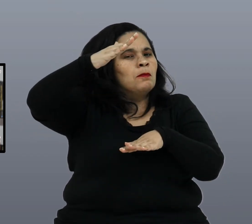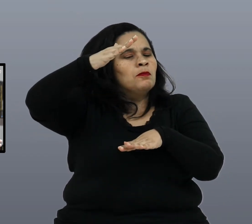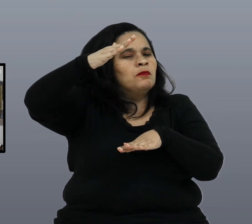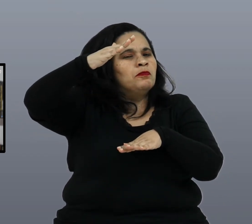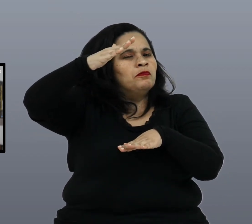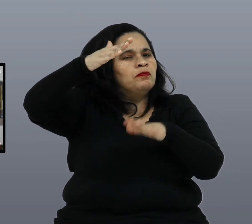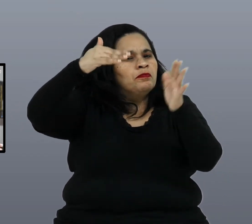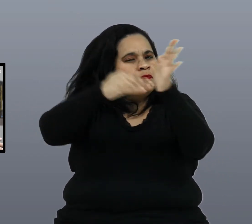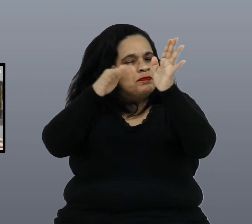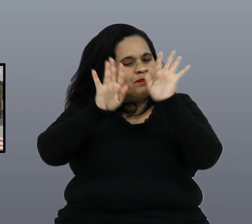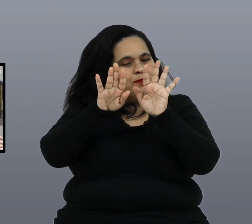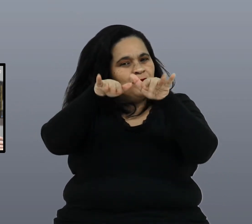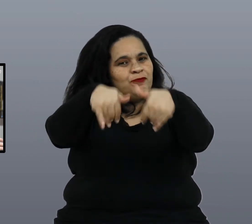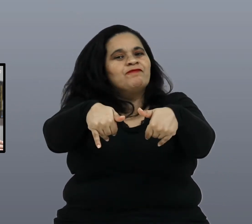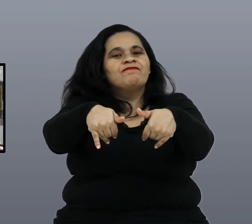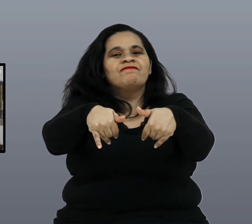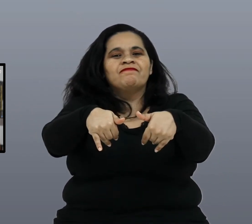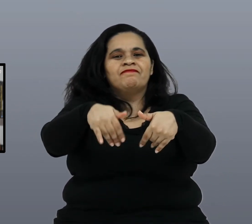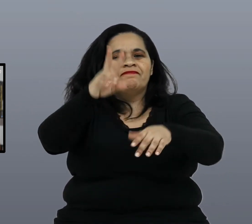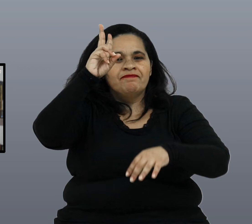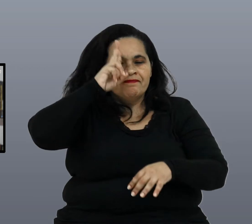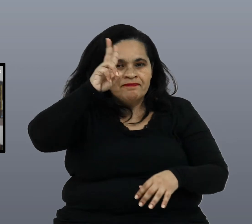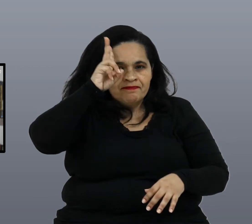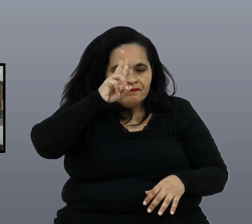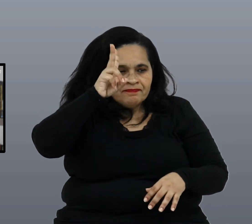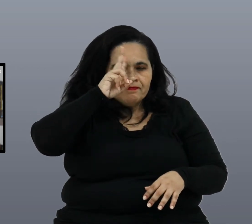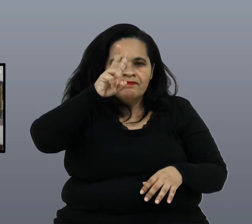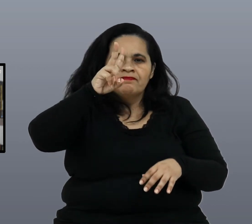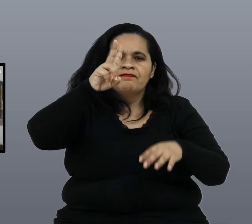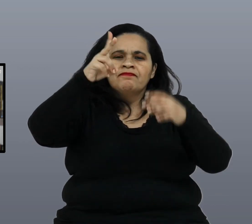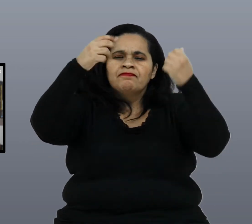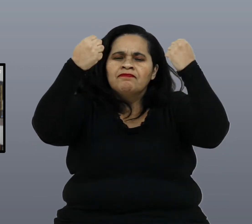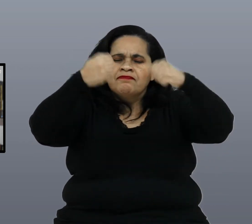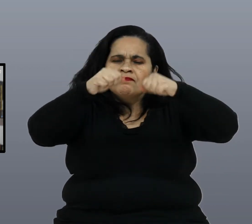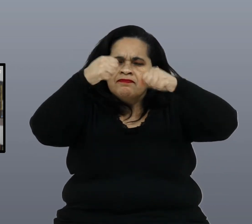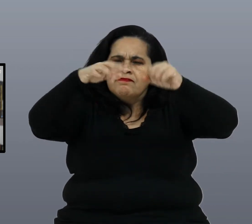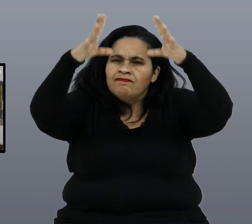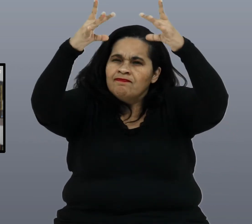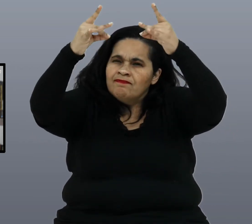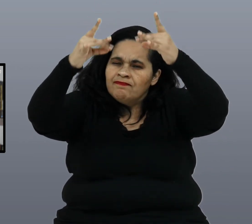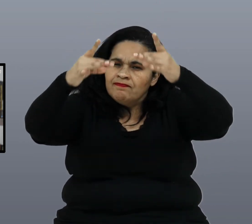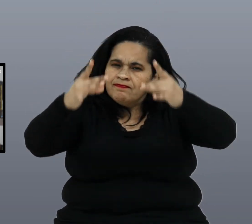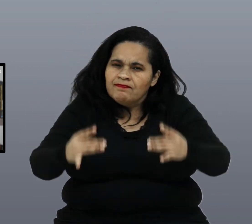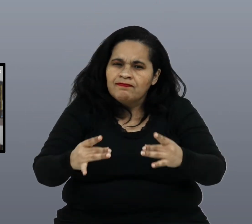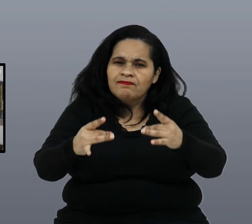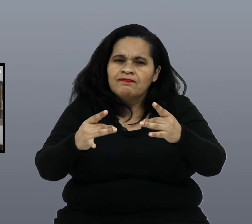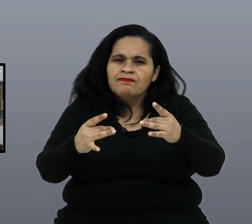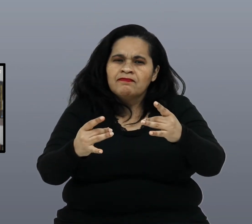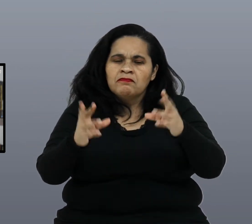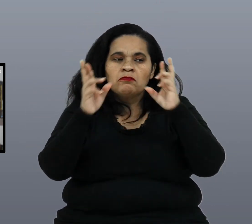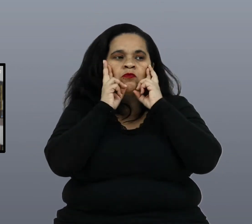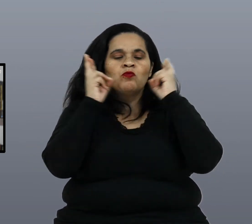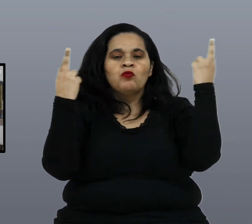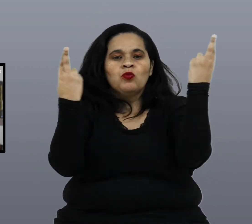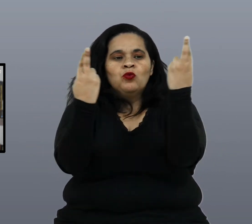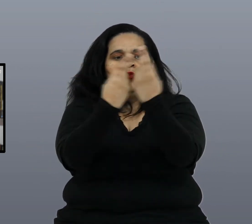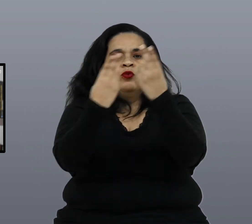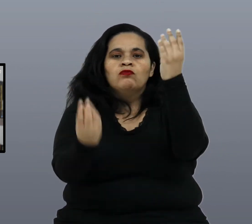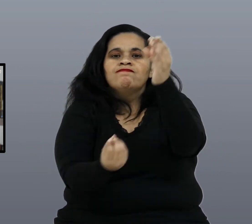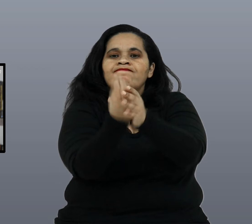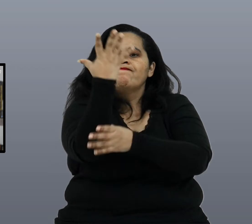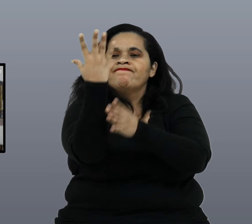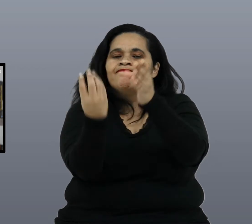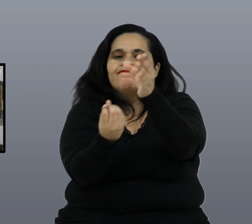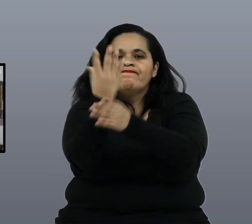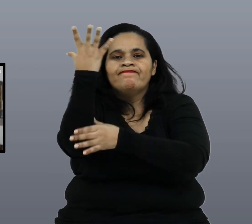o fim, para dizer, olha, mas a história é assim, vai ter uma sucessão de reinos, mas o